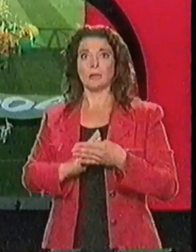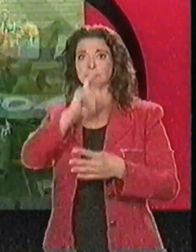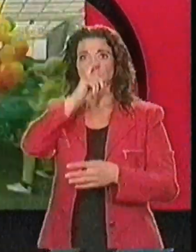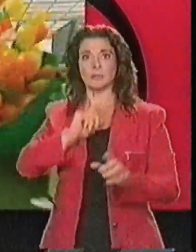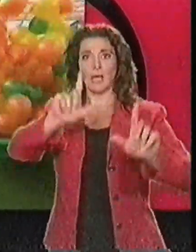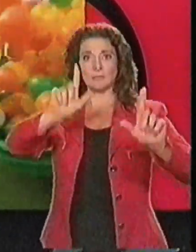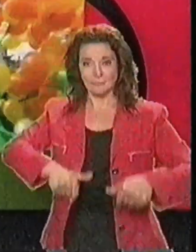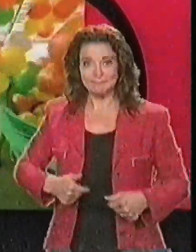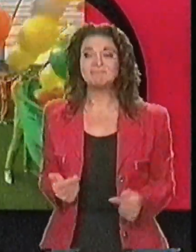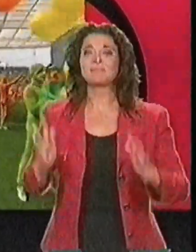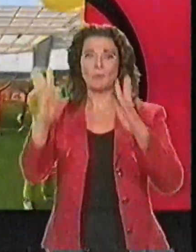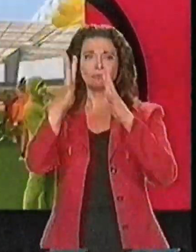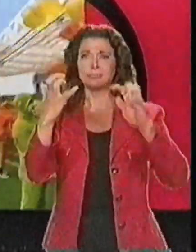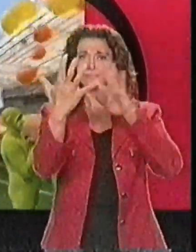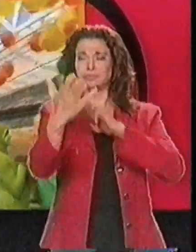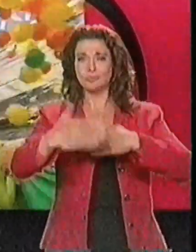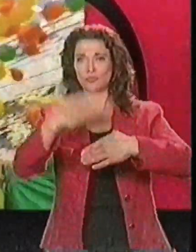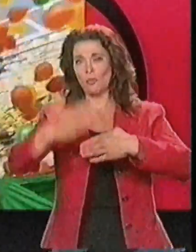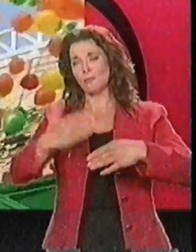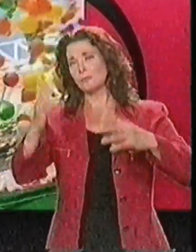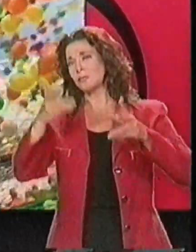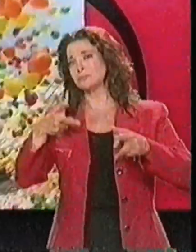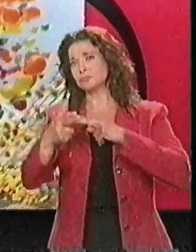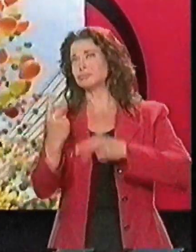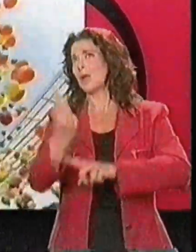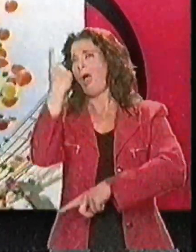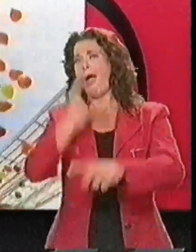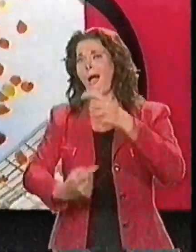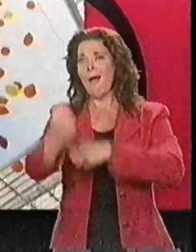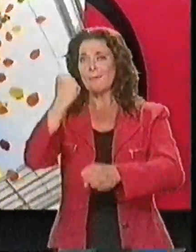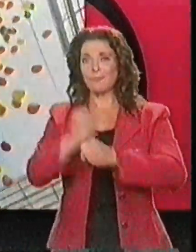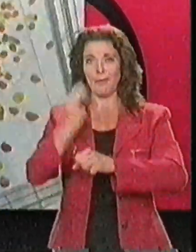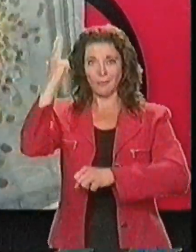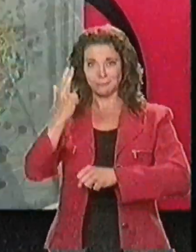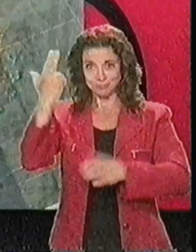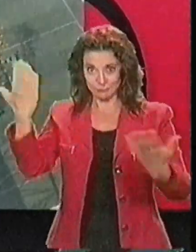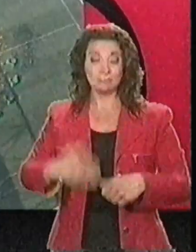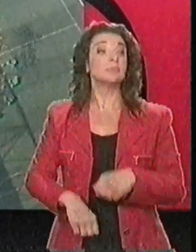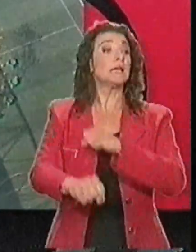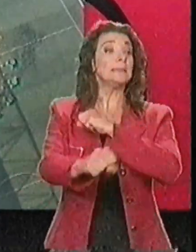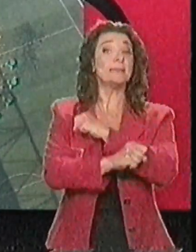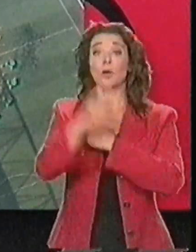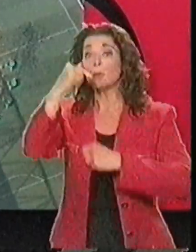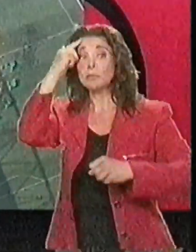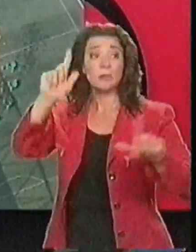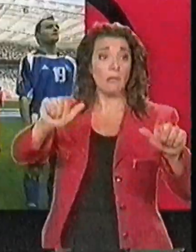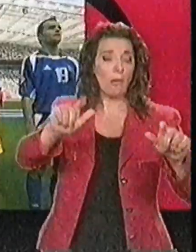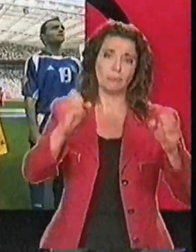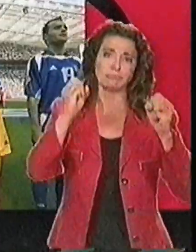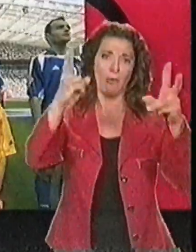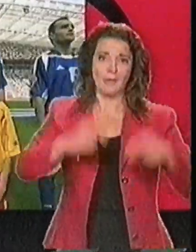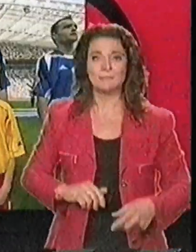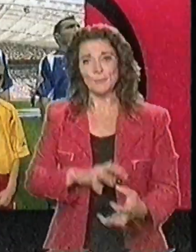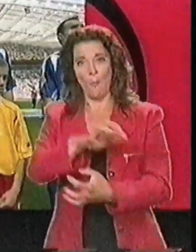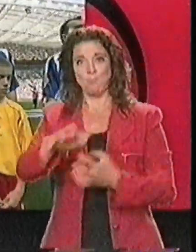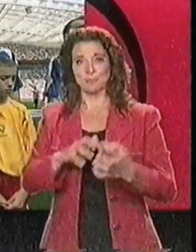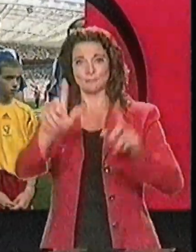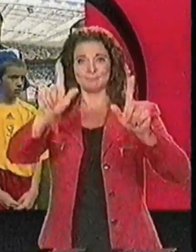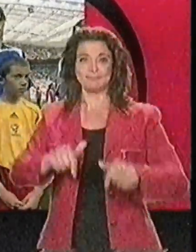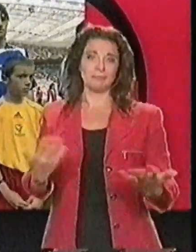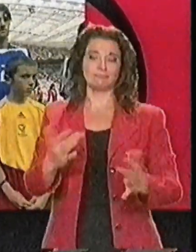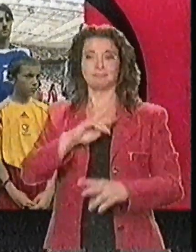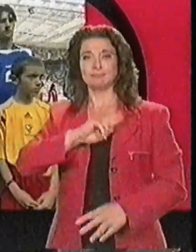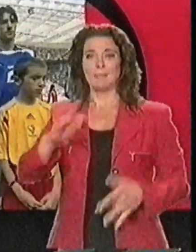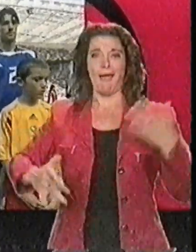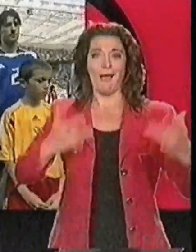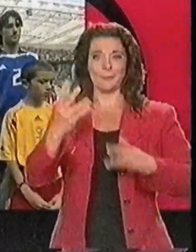ont été inaugurés il y a un an déjà. La sécurité est assurée, il est donc temps de sortir les ballons et de laisser parler les acteurs. 16